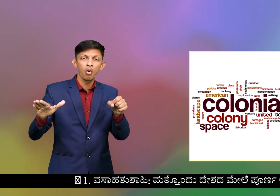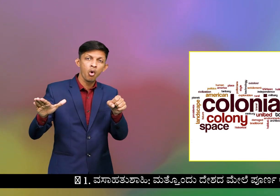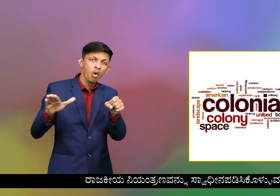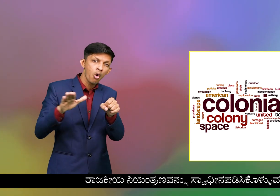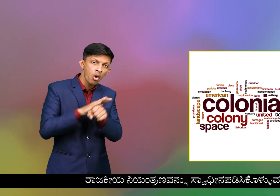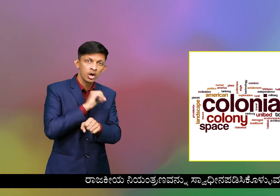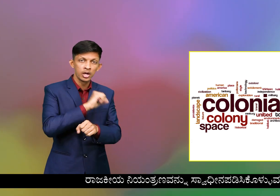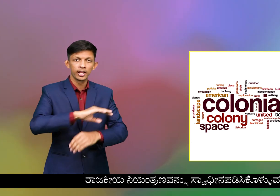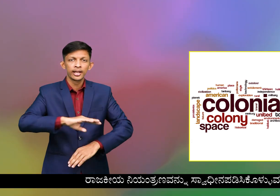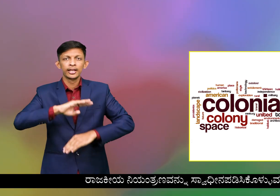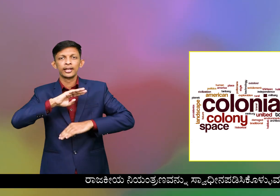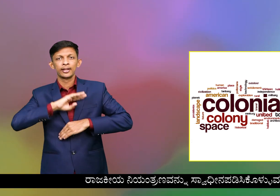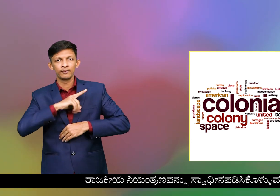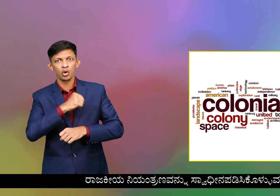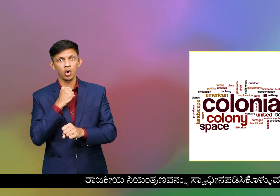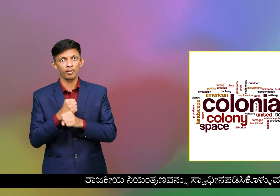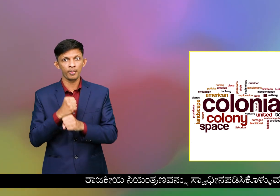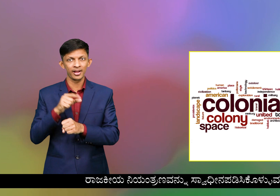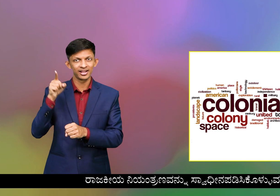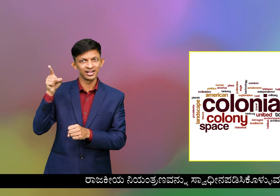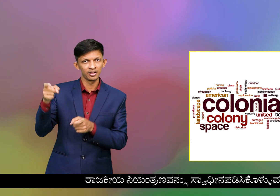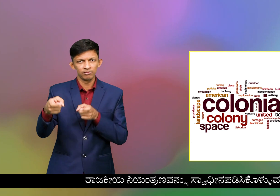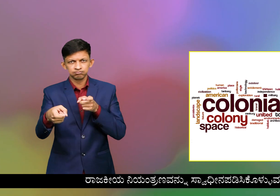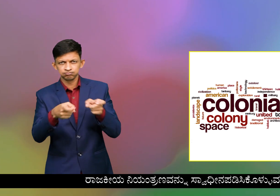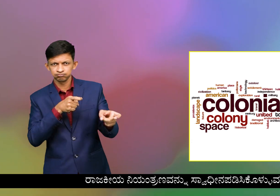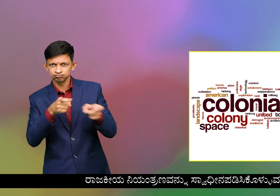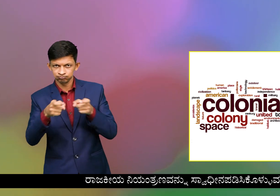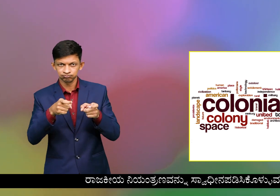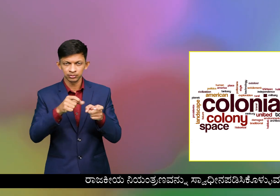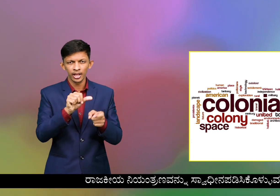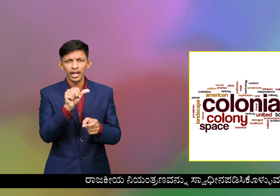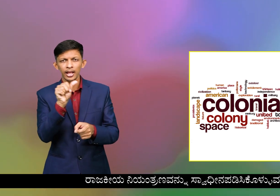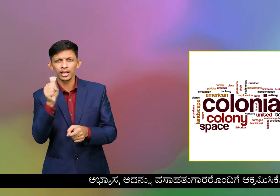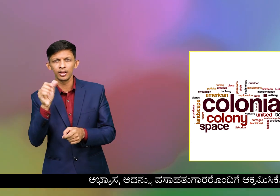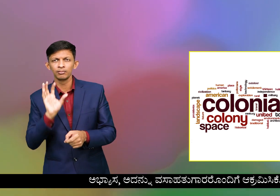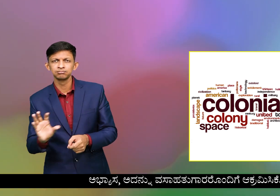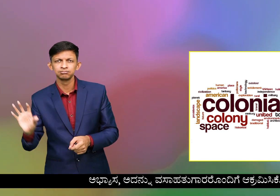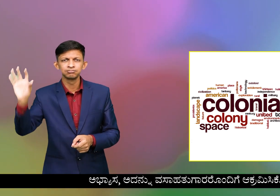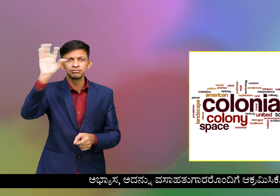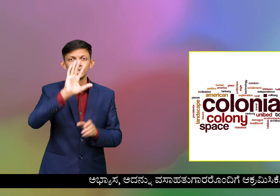ರಾಜಕೀಯ ನಿಯಂತ್ರಣವನ್ನು ಸ್ವಾಧೀನಪಡಿಸಿಕೊಳ್ಳುವ ನೀತಿ ಅಥವಾ ಅಭ್ಯಾಸ. ಅದನ್ನು